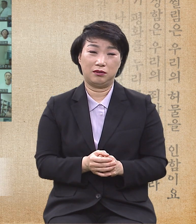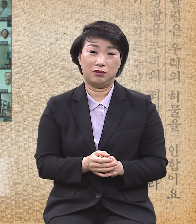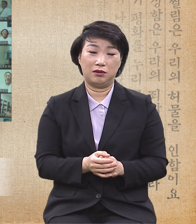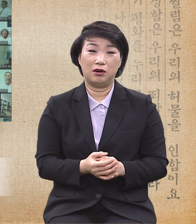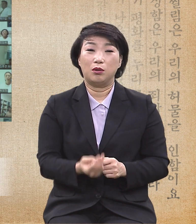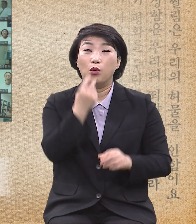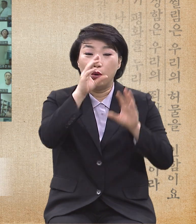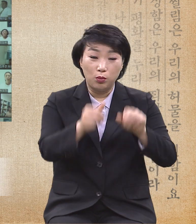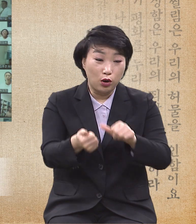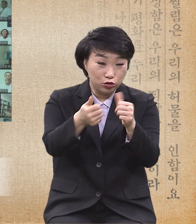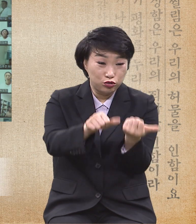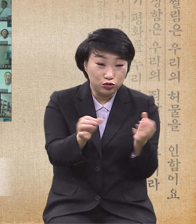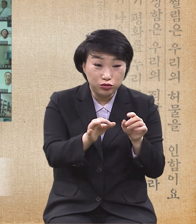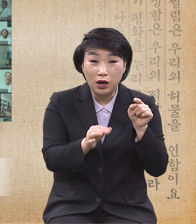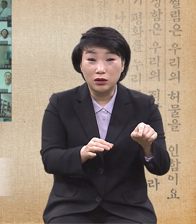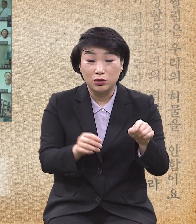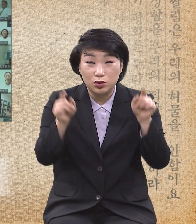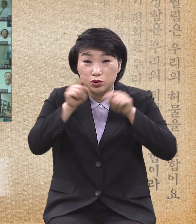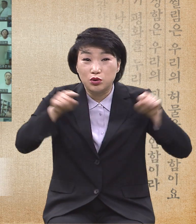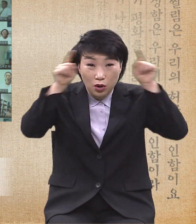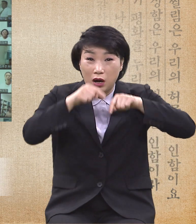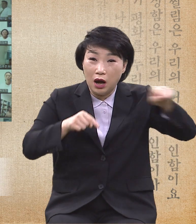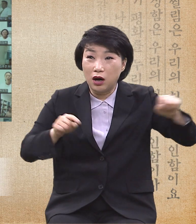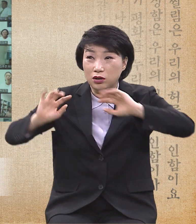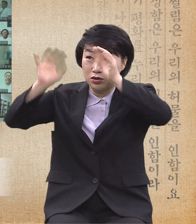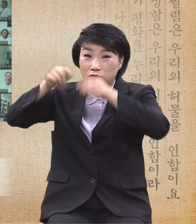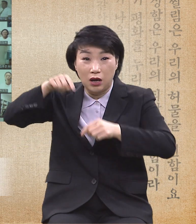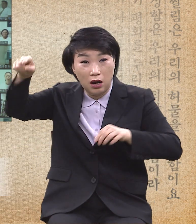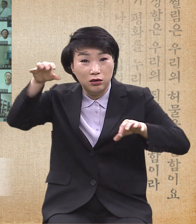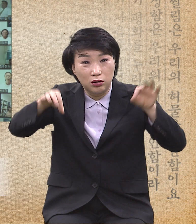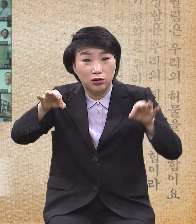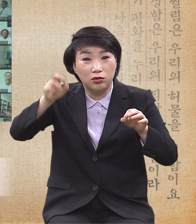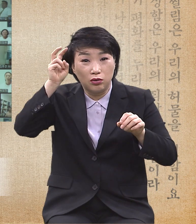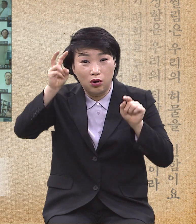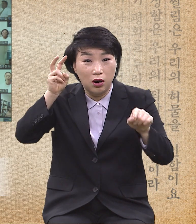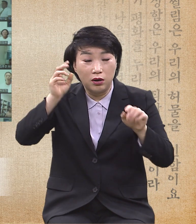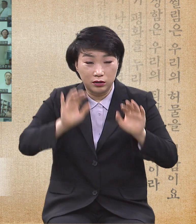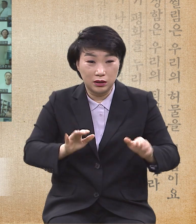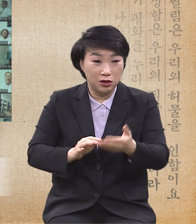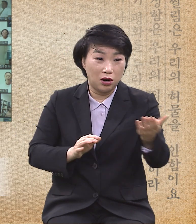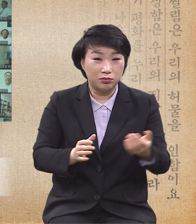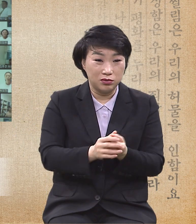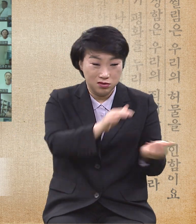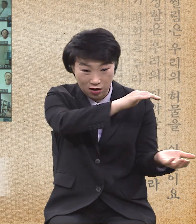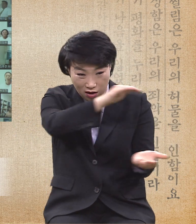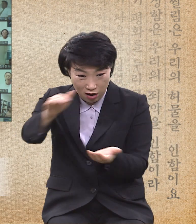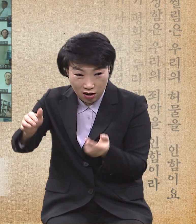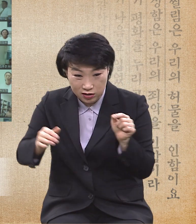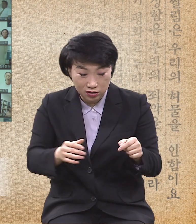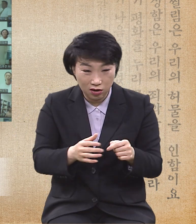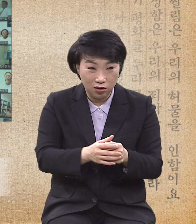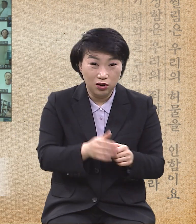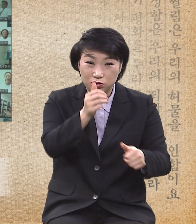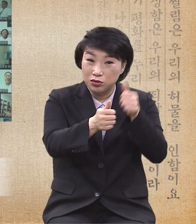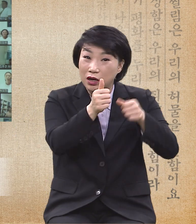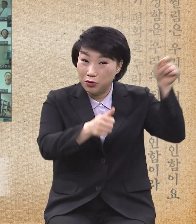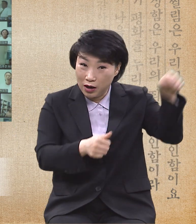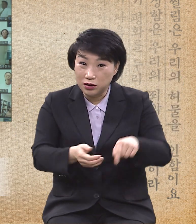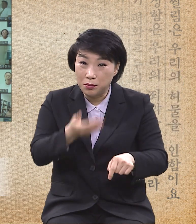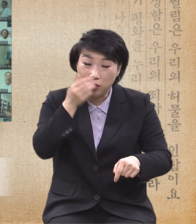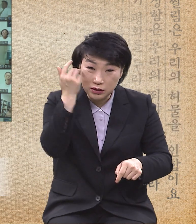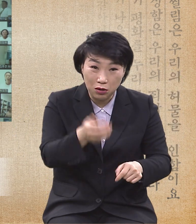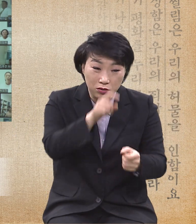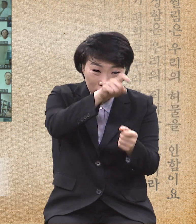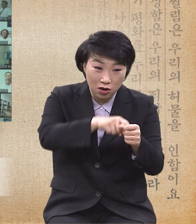목숨이 끝나는 순간에 지우가 아니면 천국에 가 있죠. 근데 밥 해놓은 들 먹겠으며 떡 해놓은 들 먹겠으며